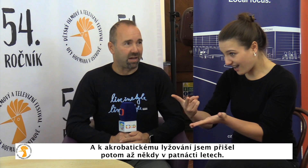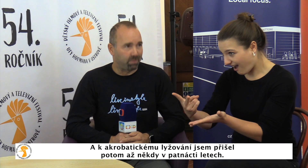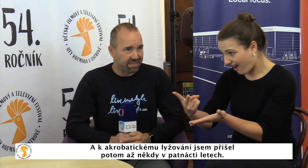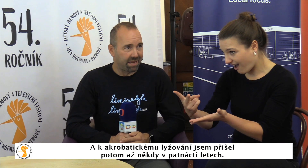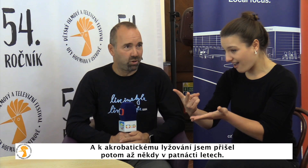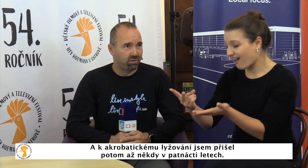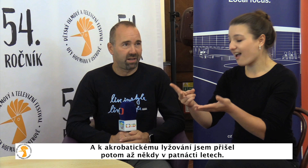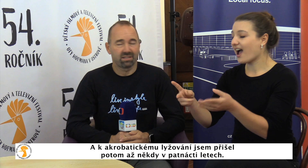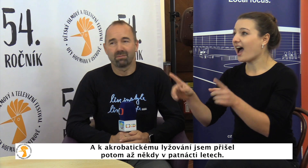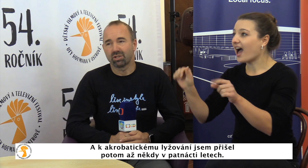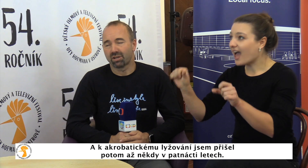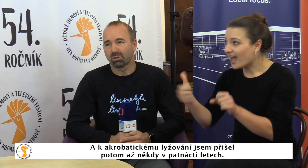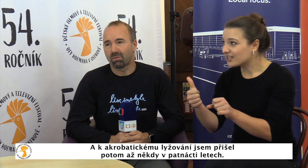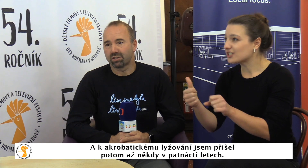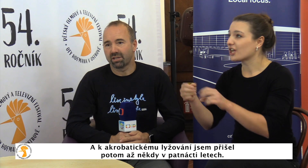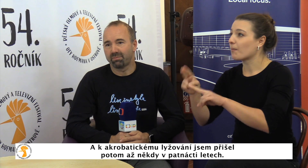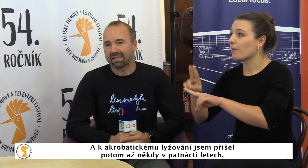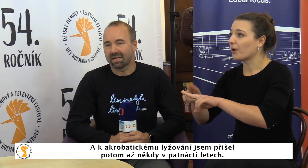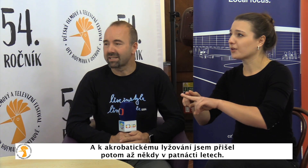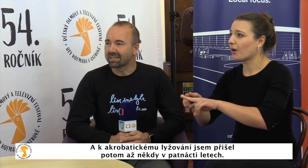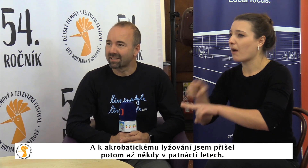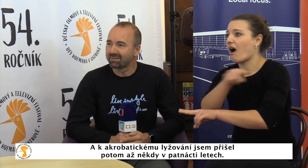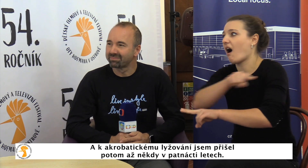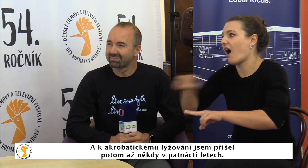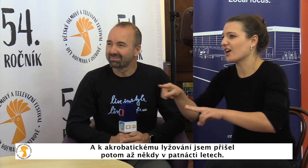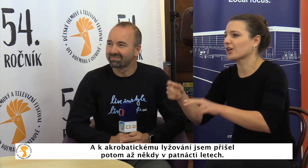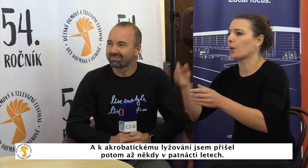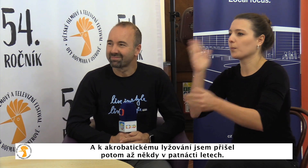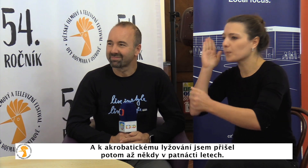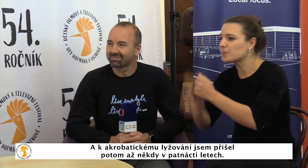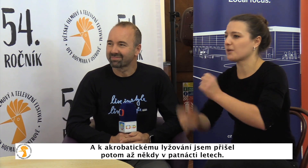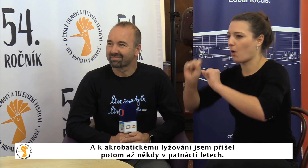a k akrobatickému lyžování jsem přišel potom až někdy v 15 letech.